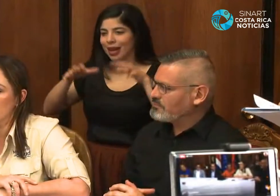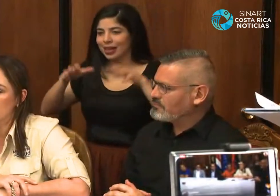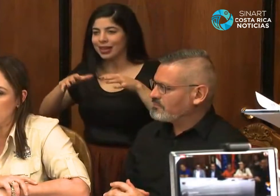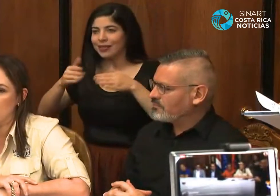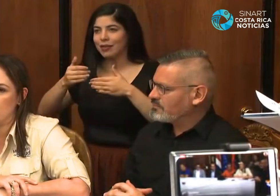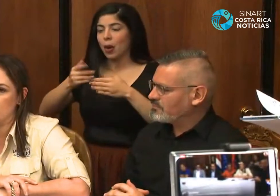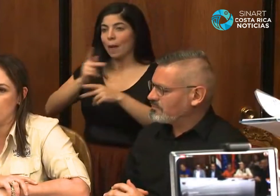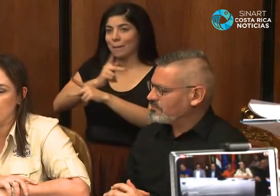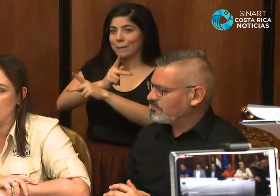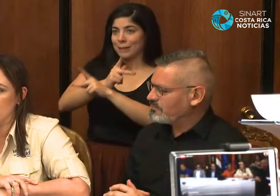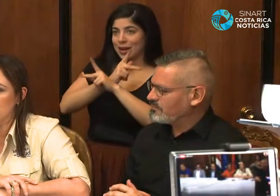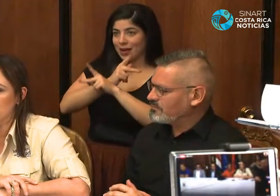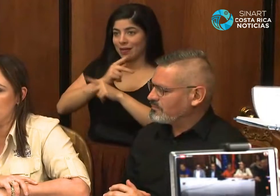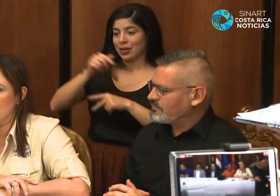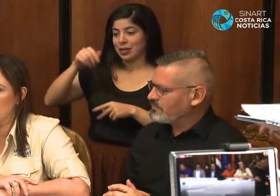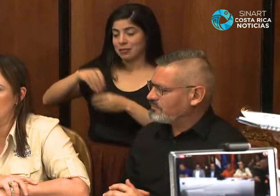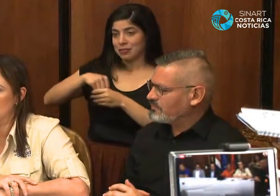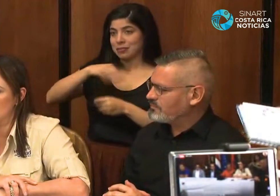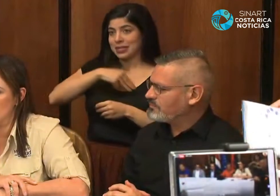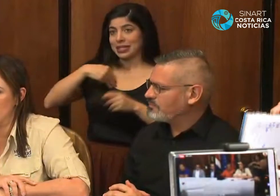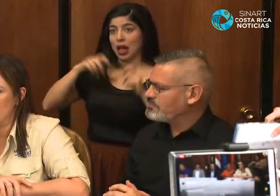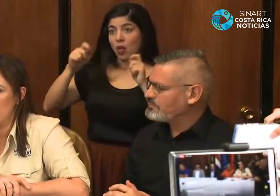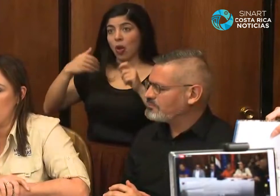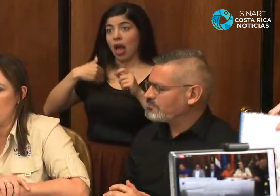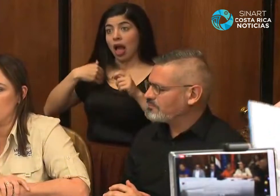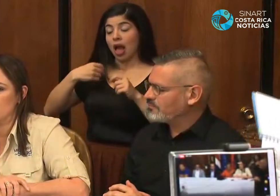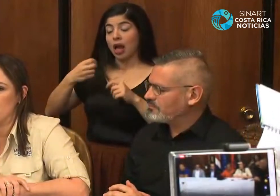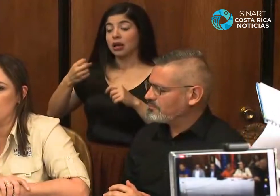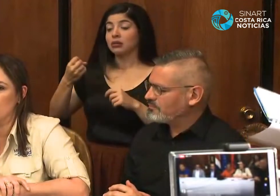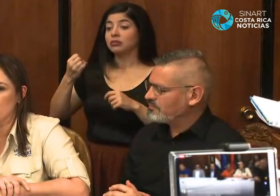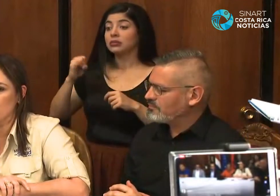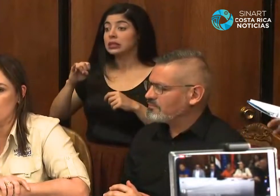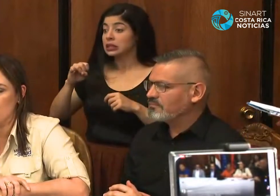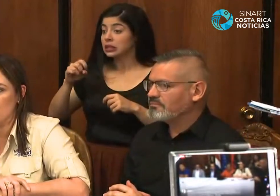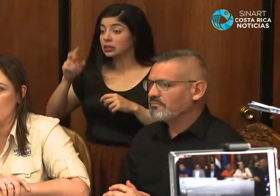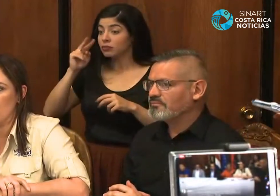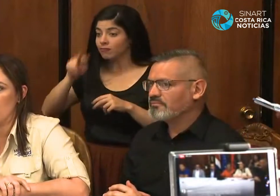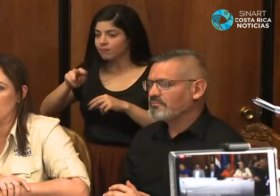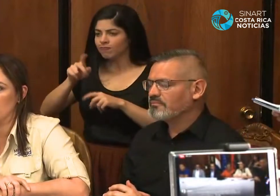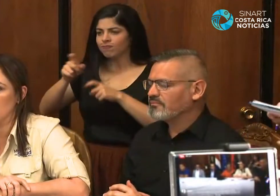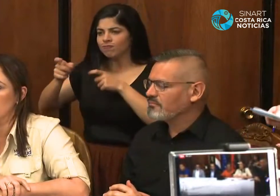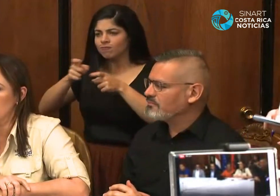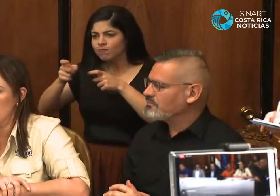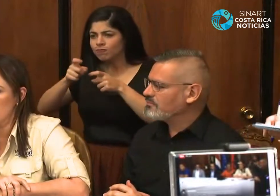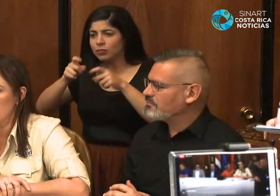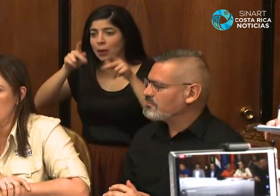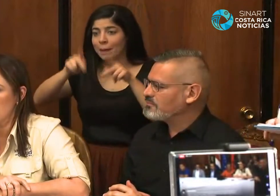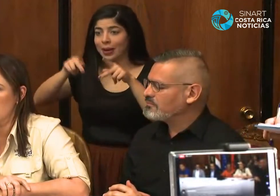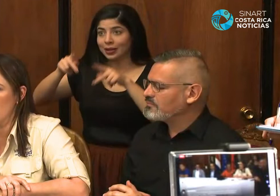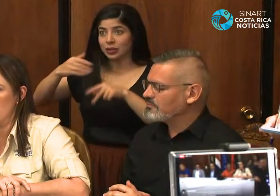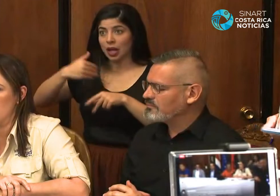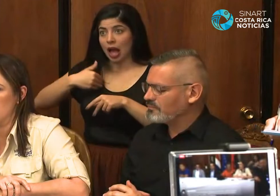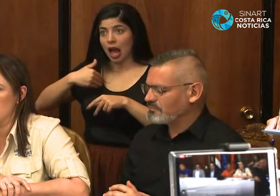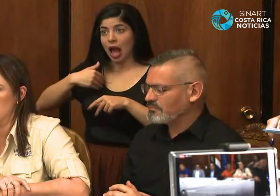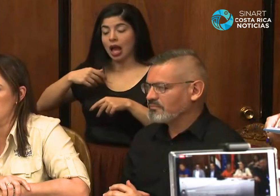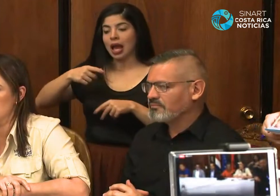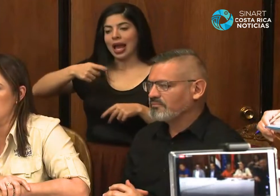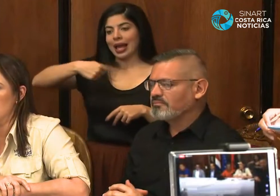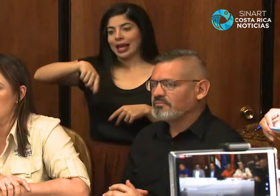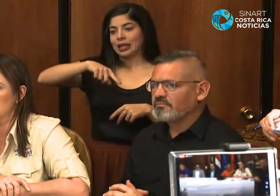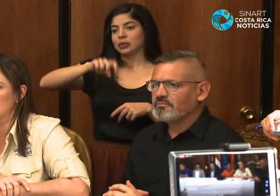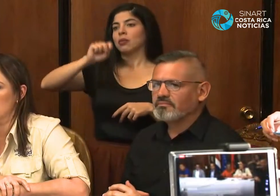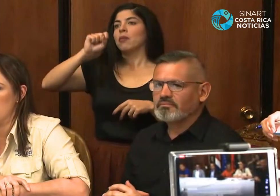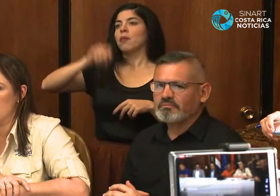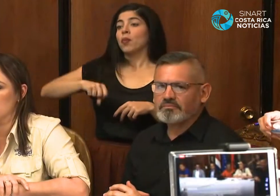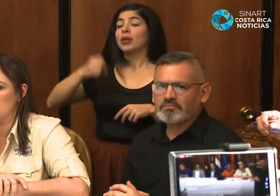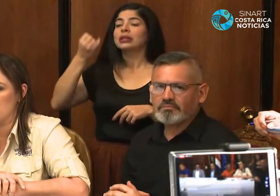servicio preventivo que desarrolla el Ministerio de Educación, ellos hagan un control con la población que tienen y puedan inmediatamente,